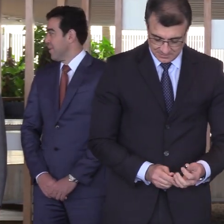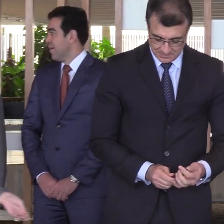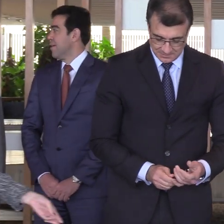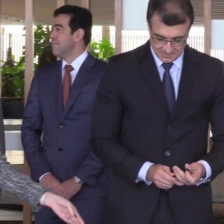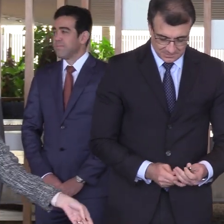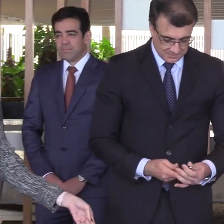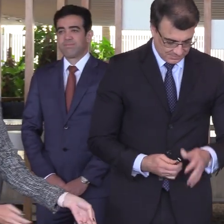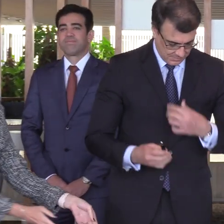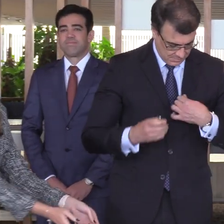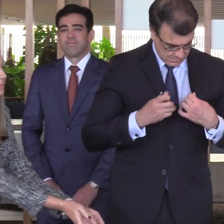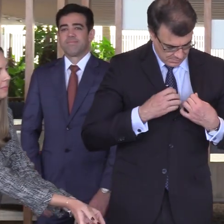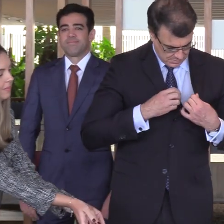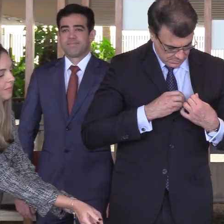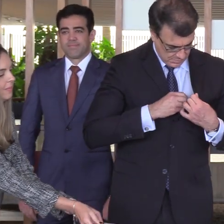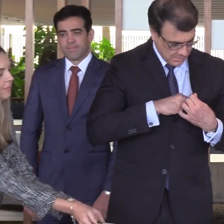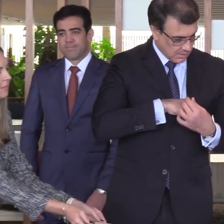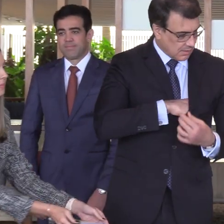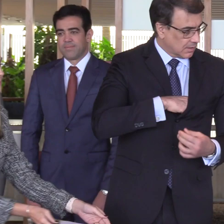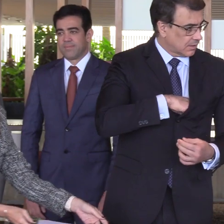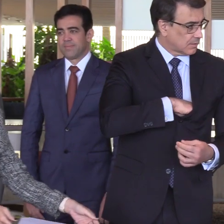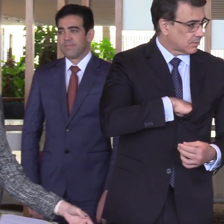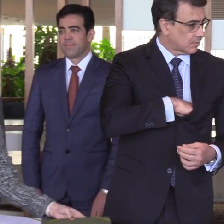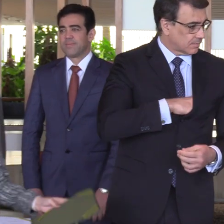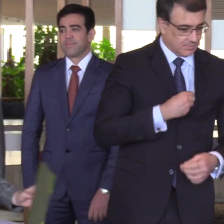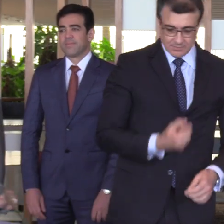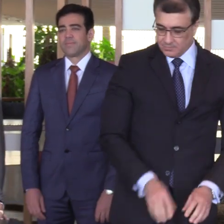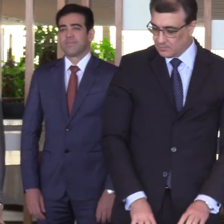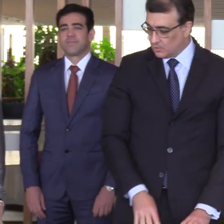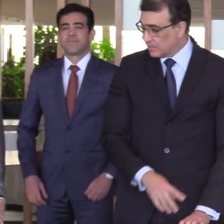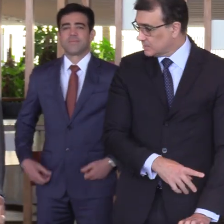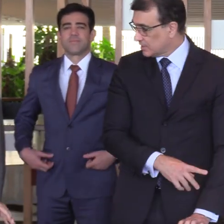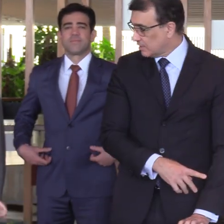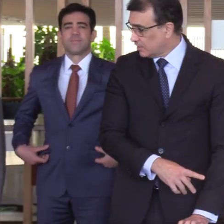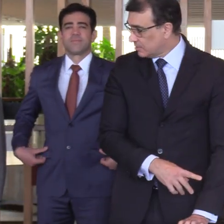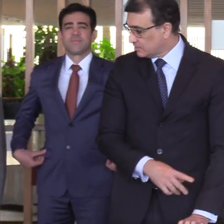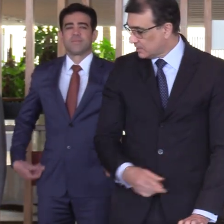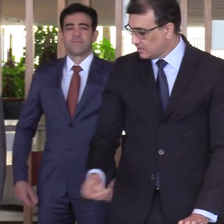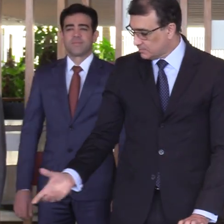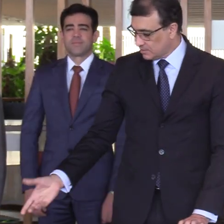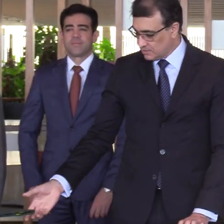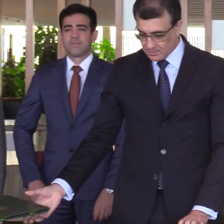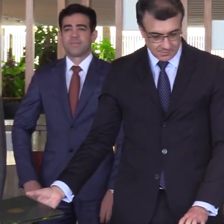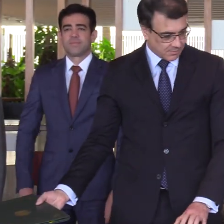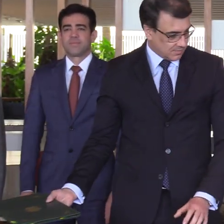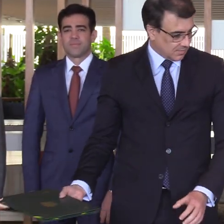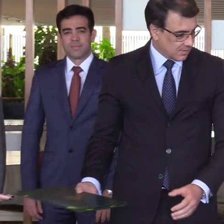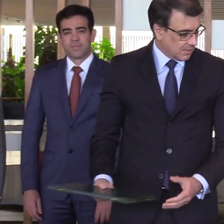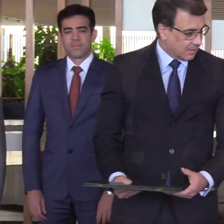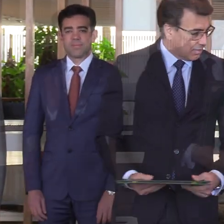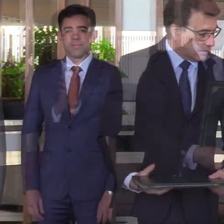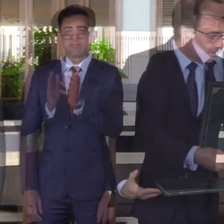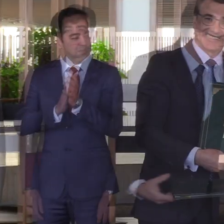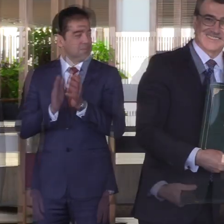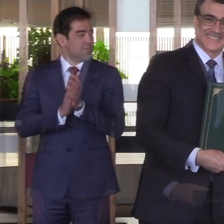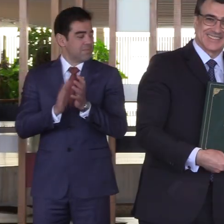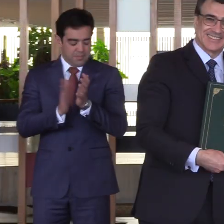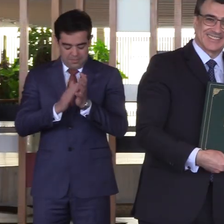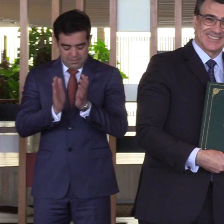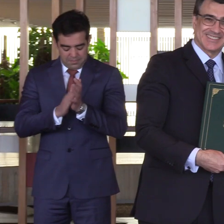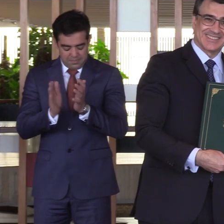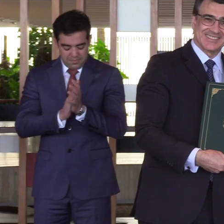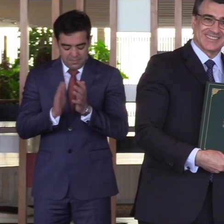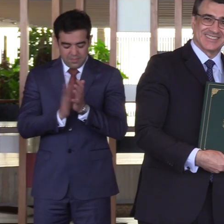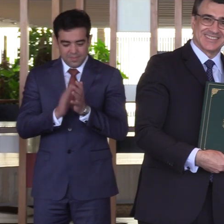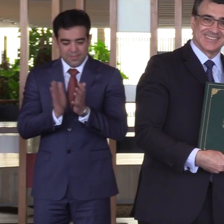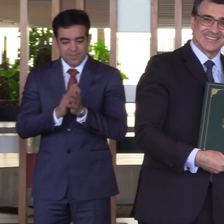ministro de Estado das Relações Exteriores, e a excelentíssima senhora ministra Ana Arraes, presidente do Tribunal de Contas